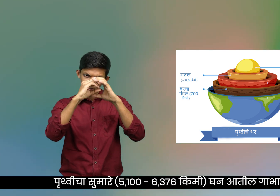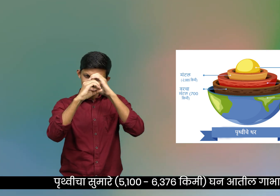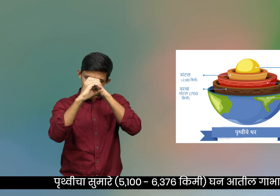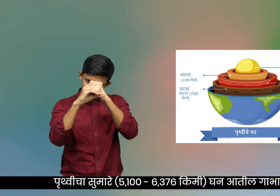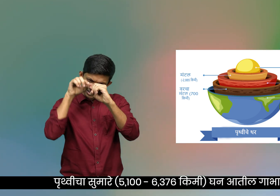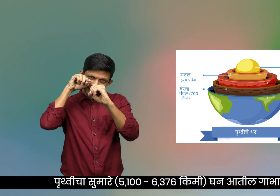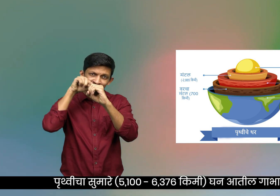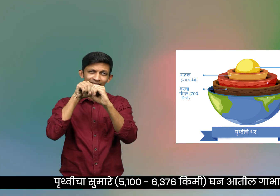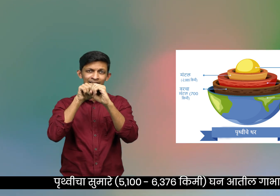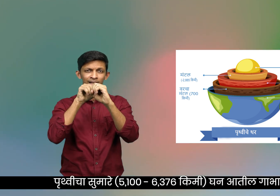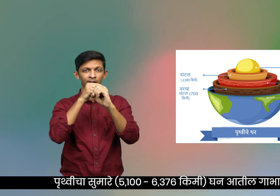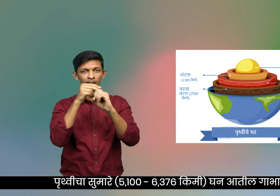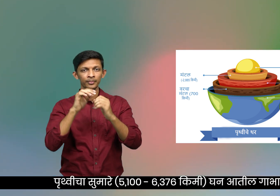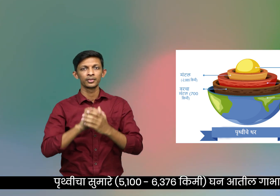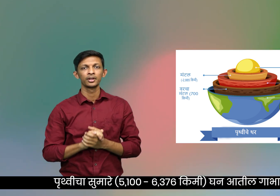पृथ्वीचा सुमारे